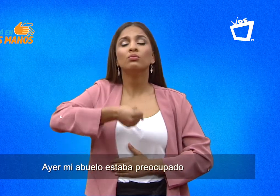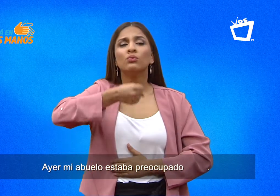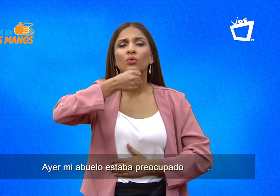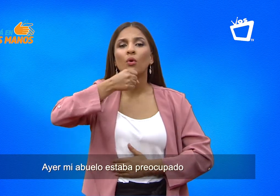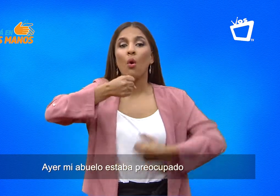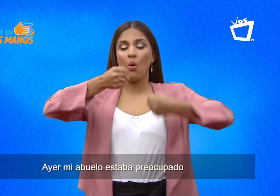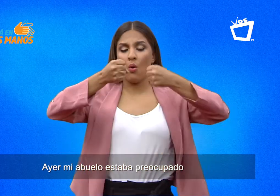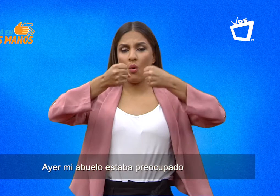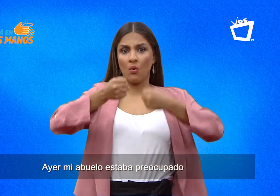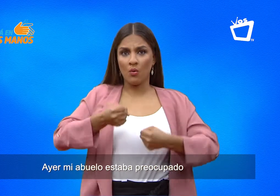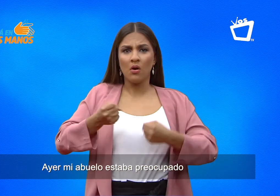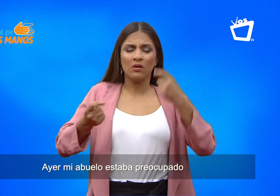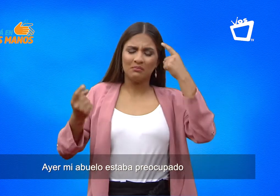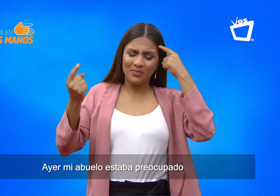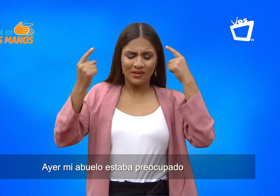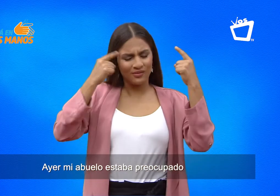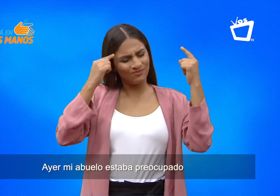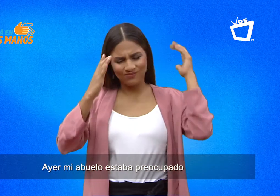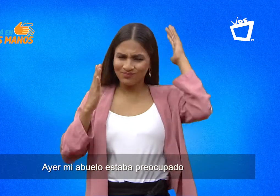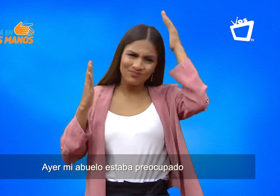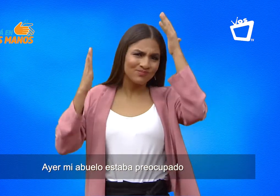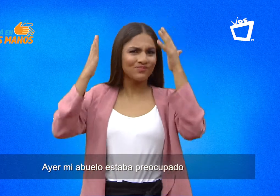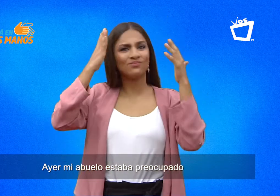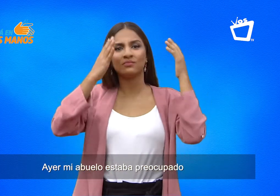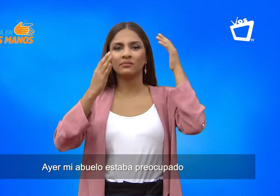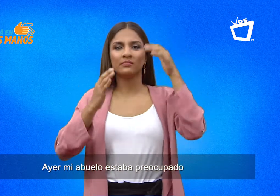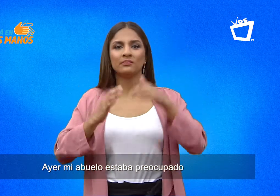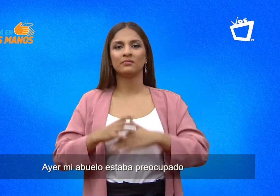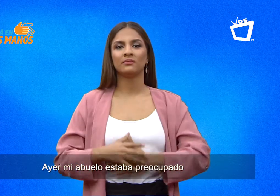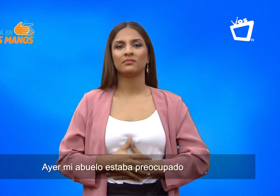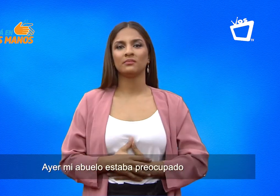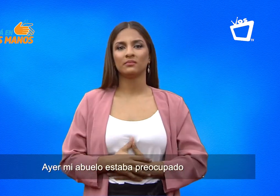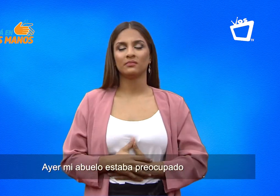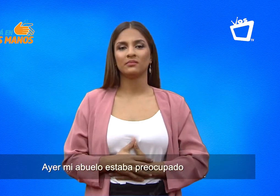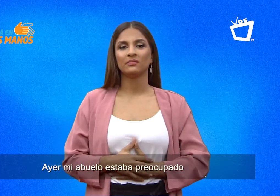Ayer mi abuelo estaba preocupado.